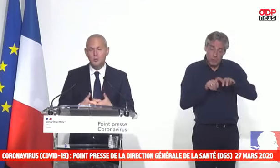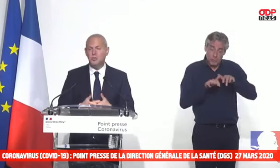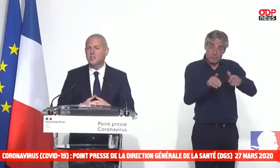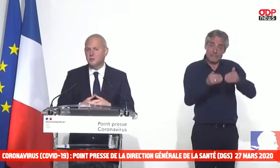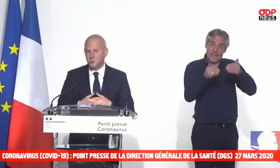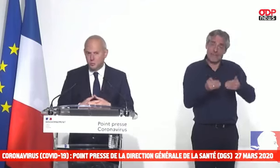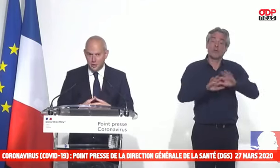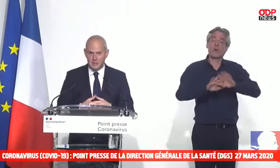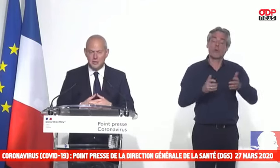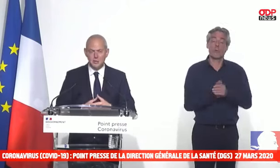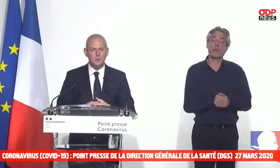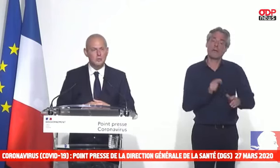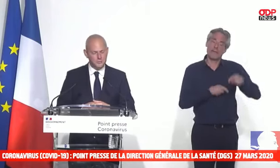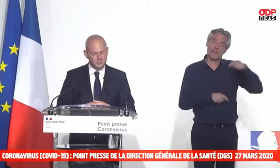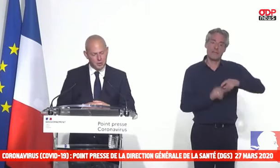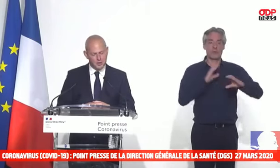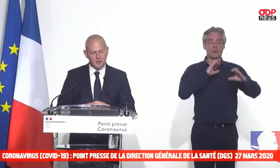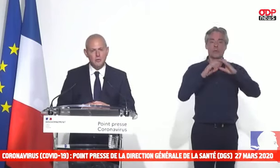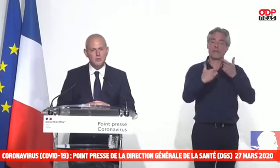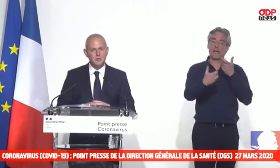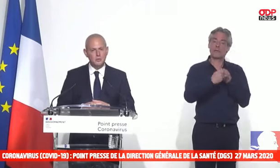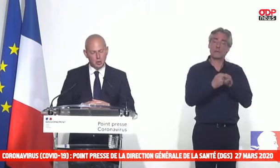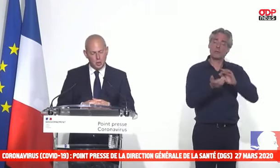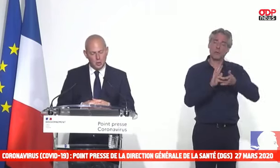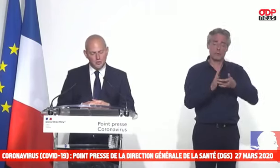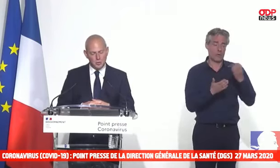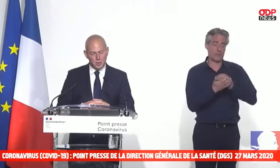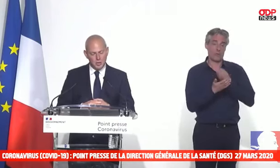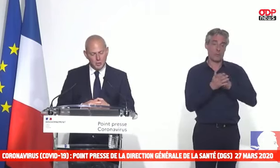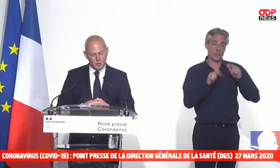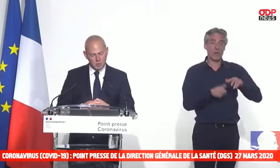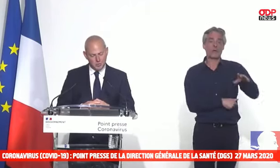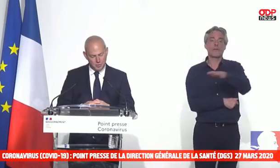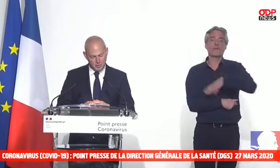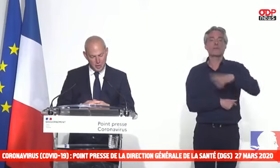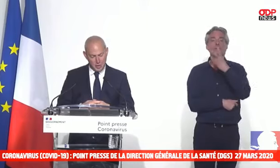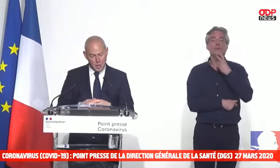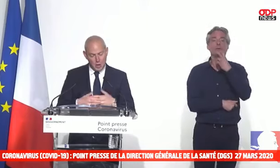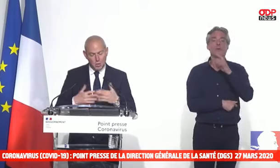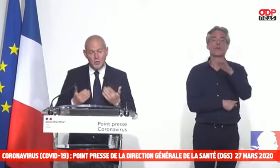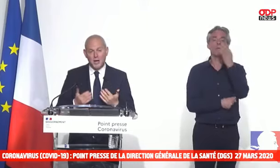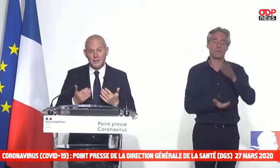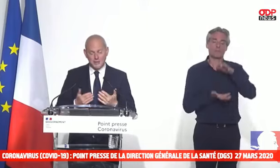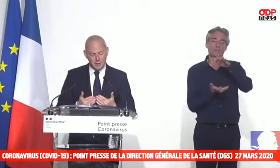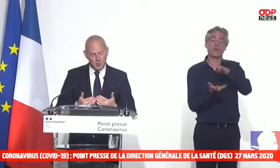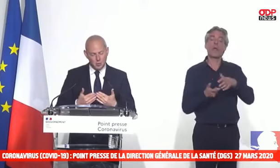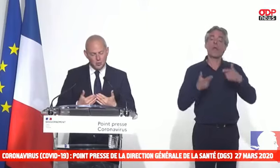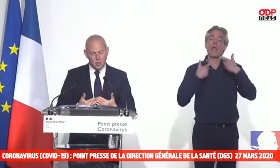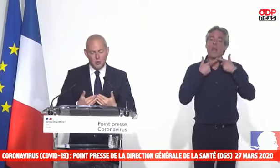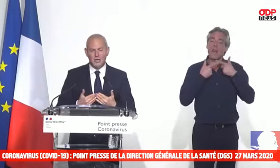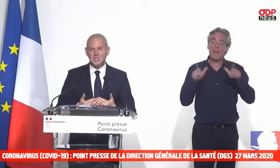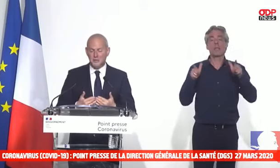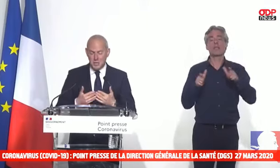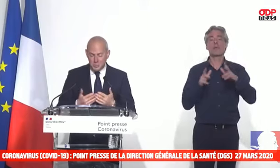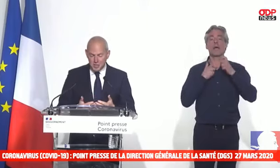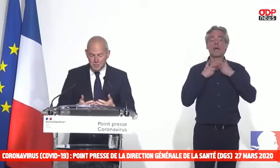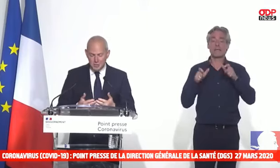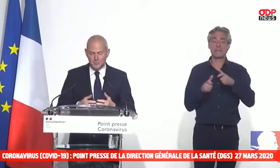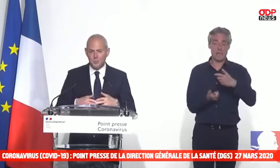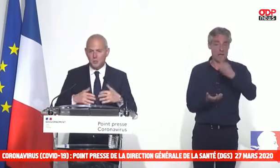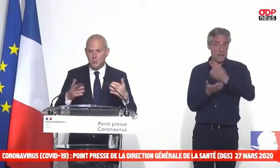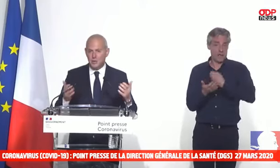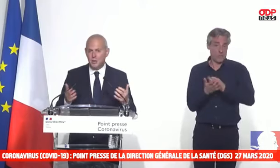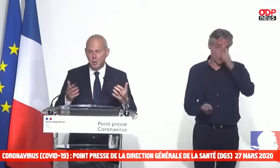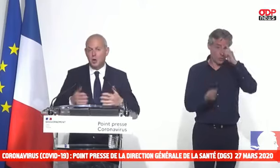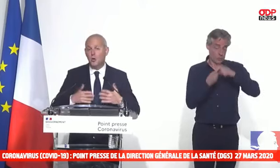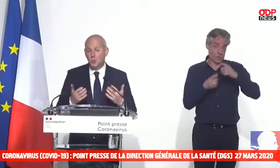une communication pertinente des informations aux citoyennes et aux citoyens français. Le libre accès aux données relatives à l'épidémie,